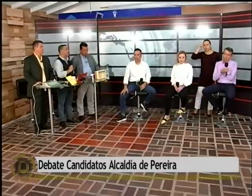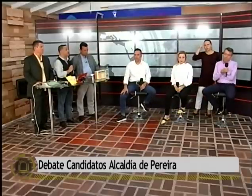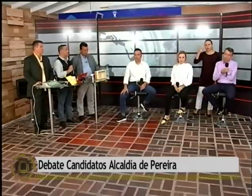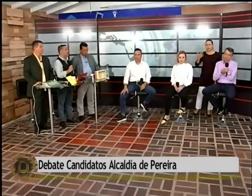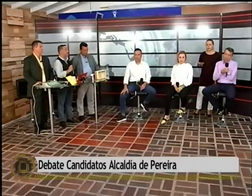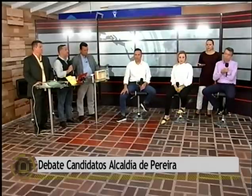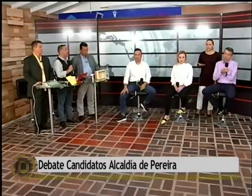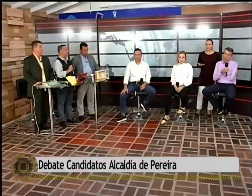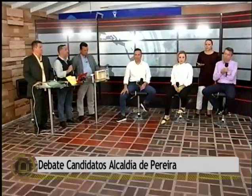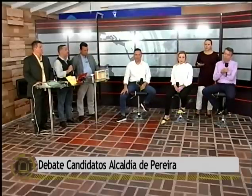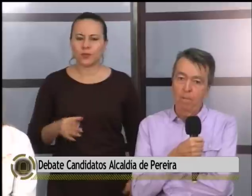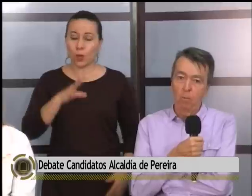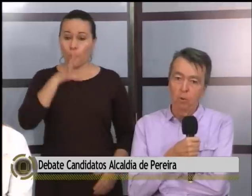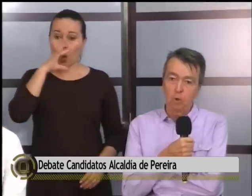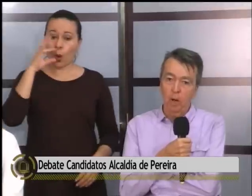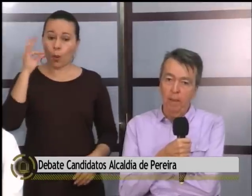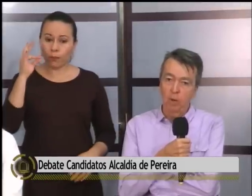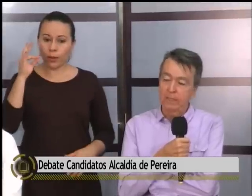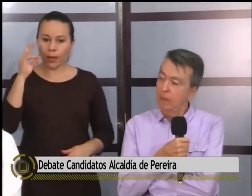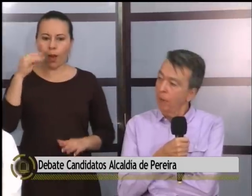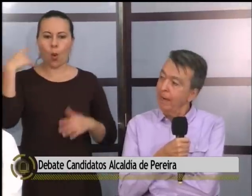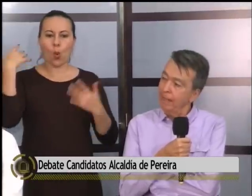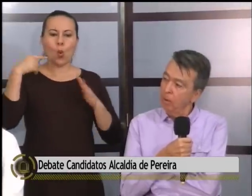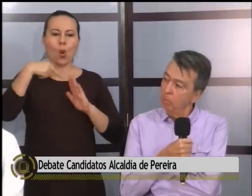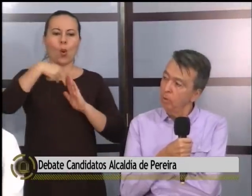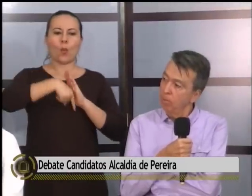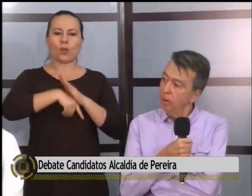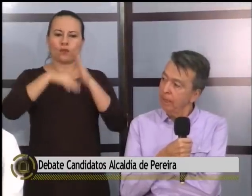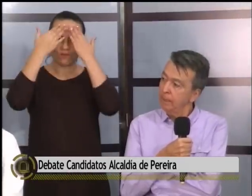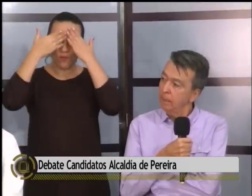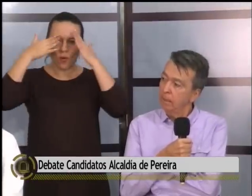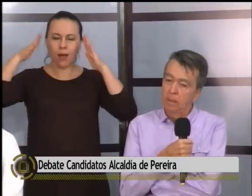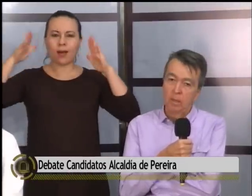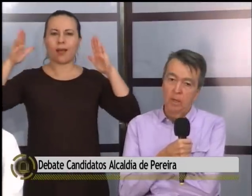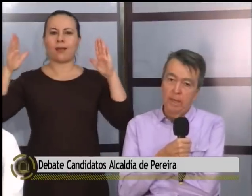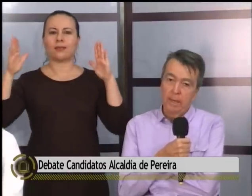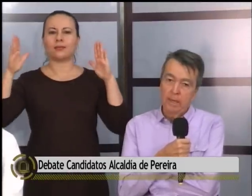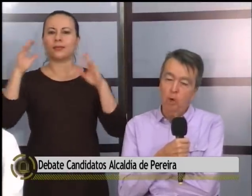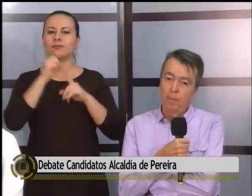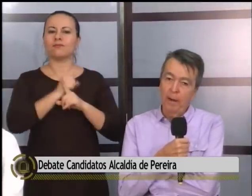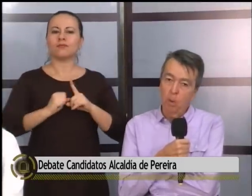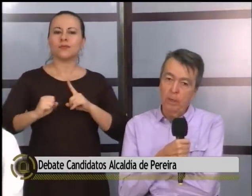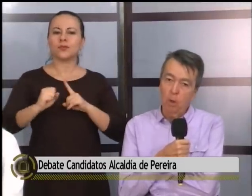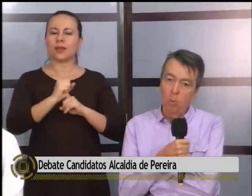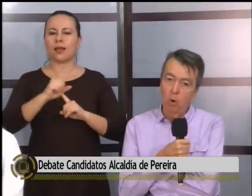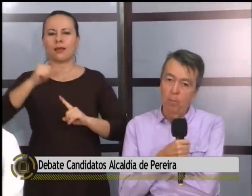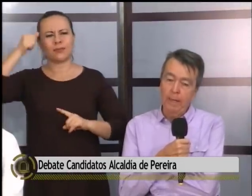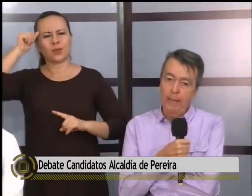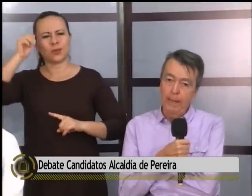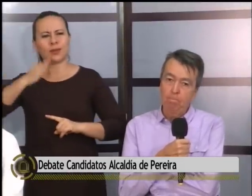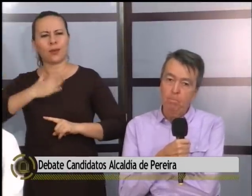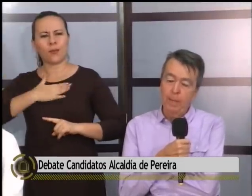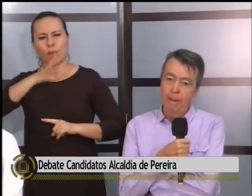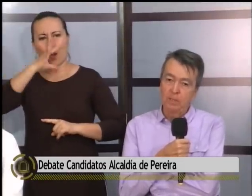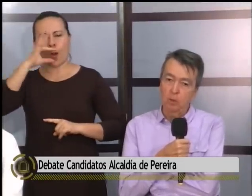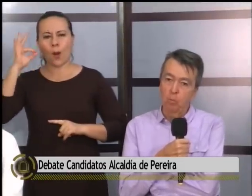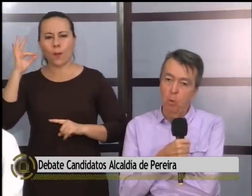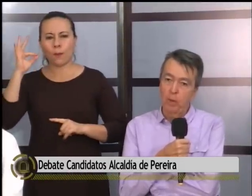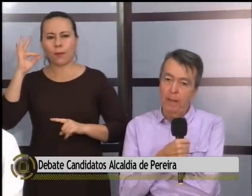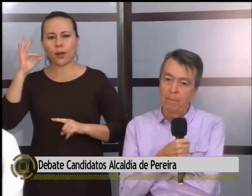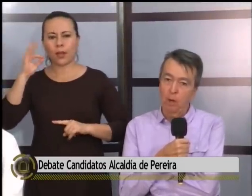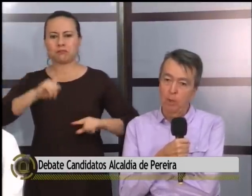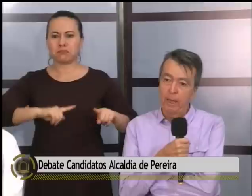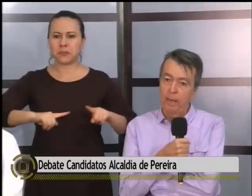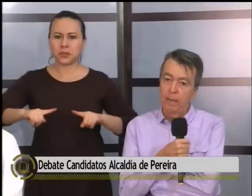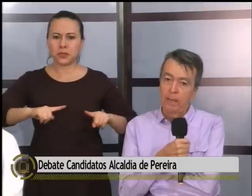Que me recuerden como el hombre que profundizó la democracia local, que dio de democracia. Quiero que me recuerden como un hombre que en la administración